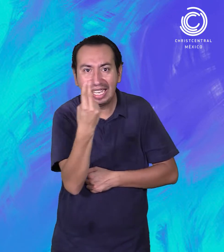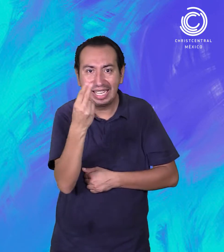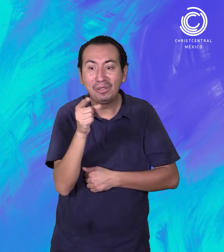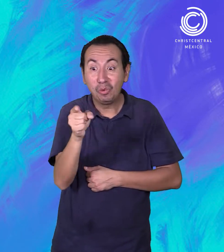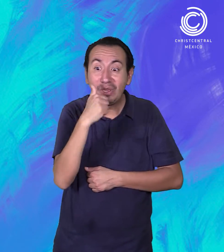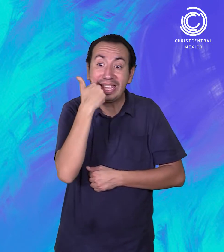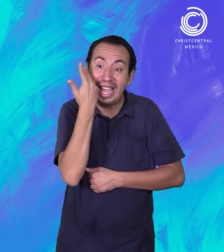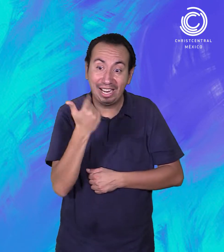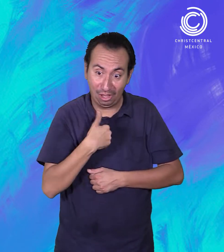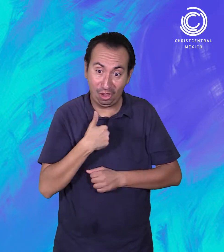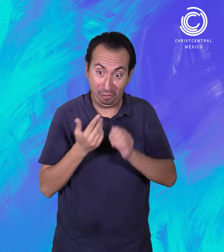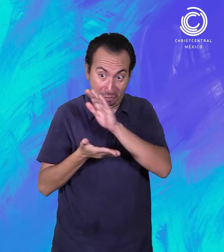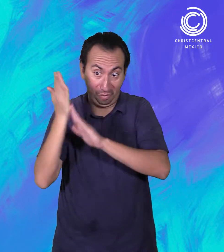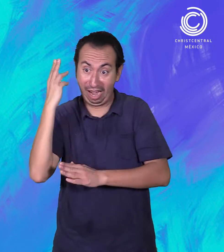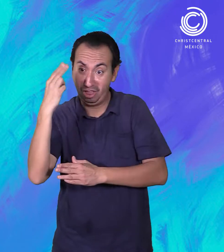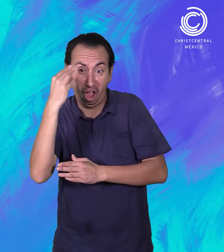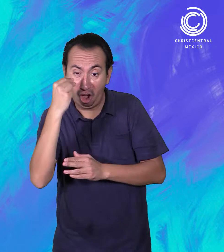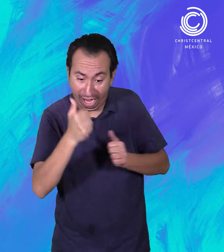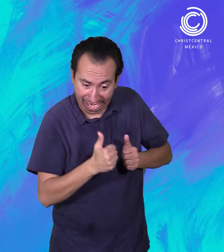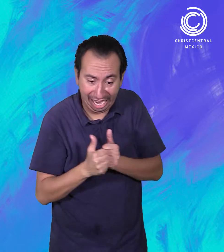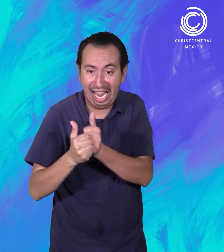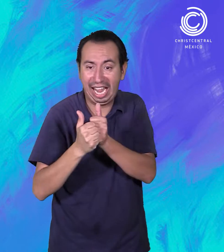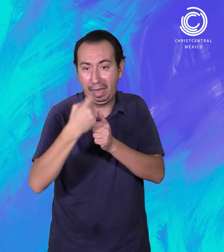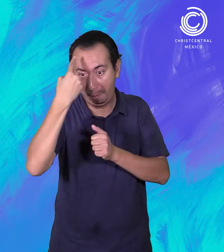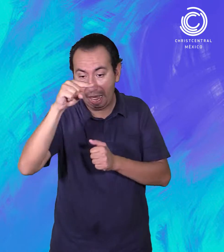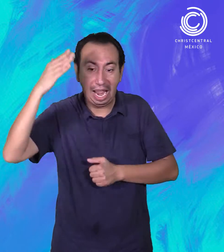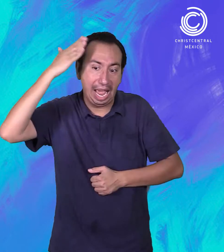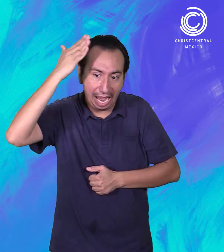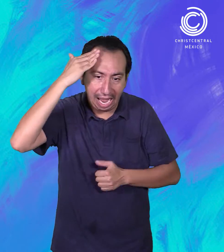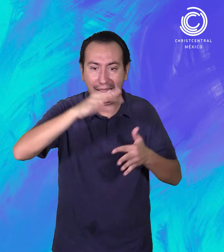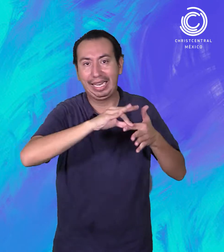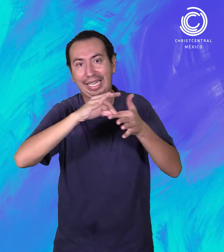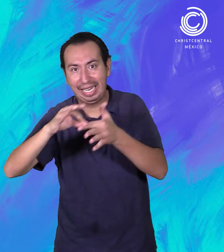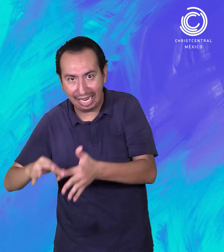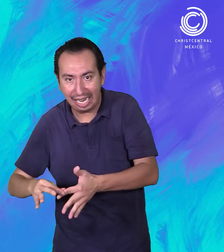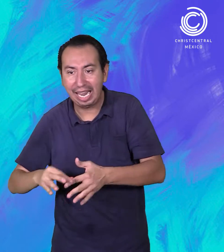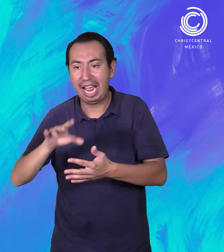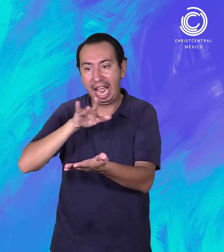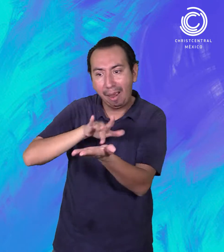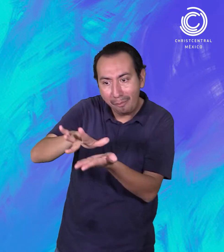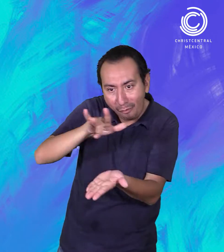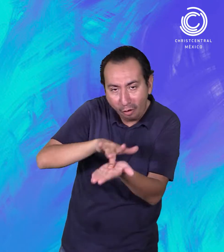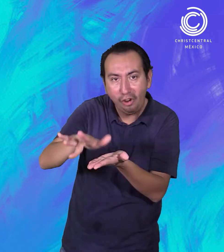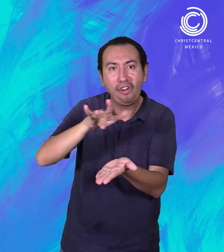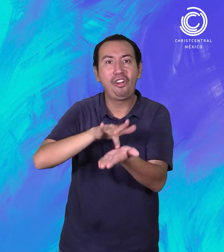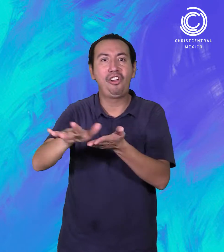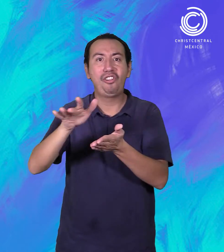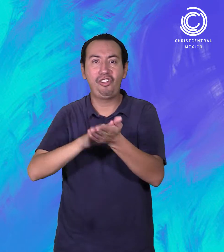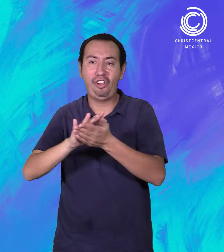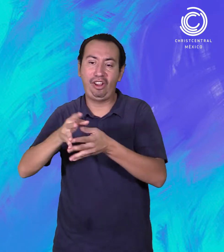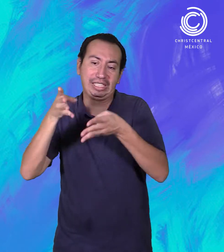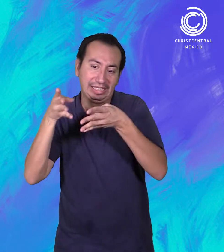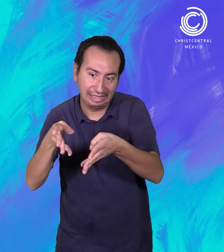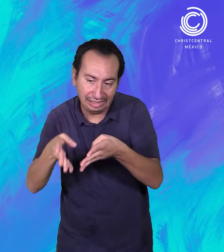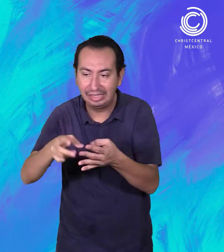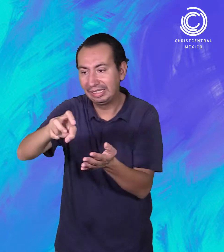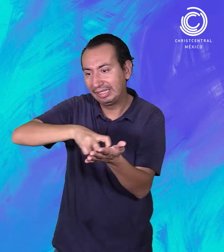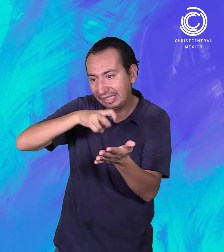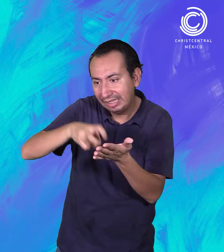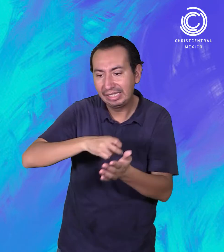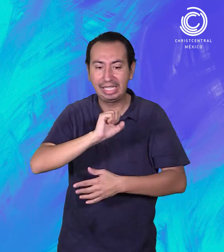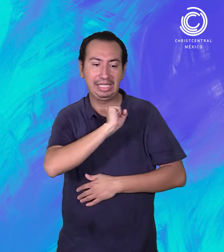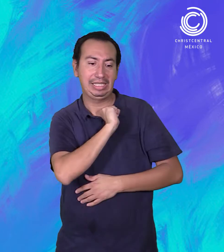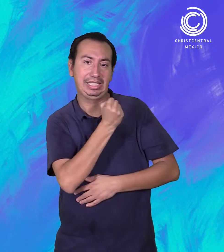que yo esté con ustedes para poderlos guiar, para poderlos conducir, para poderlos apoyar, para poderlos exhortar, para sanar a